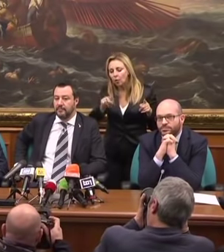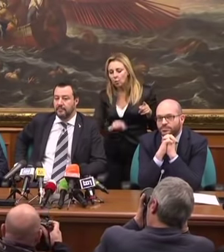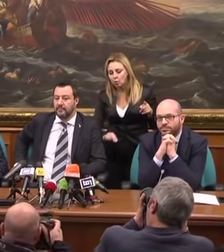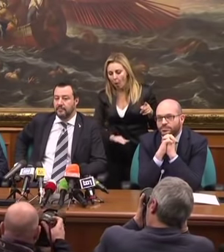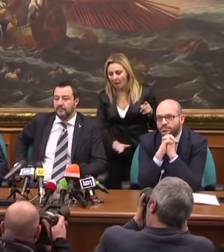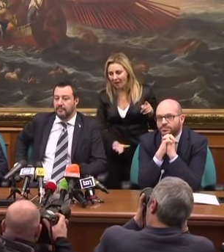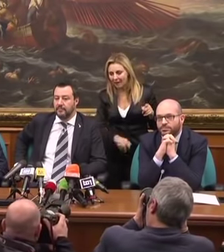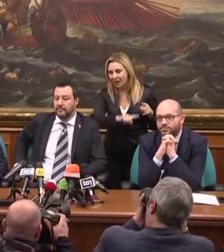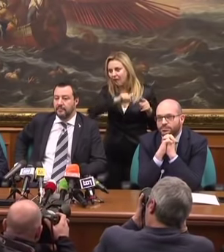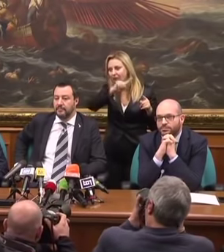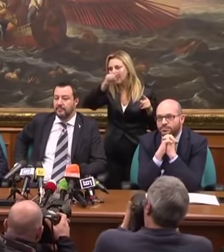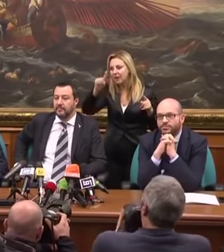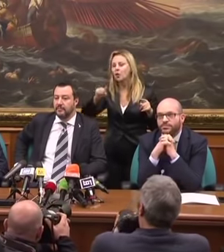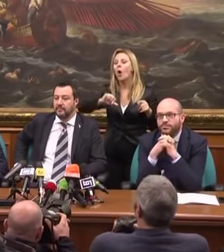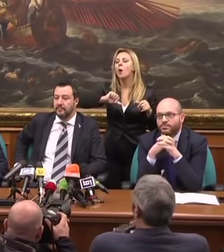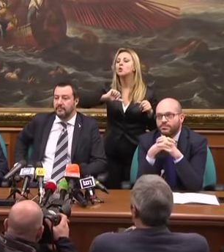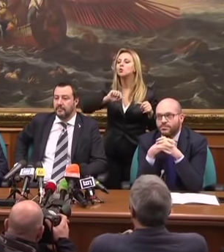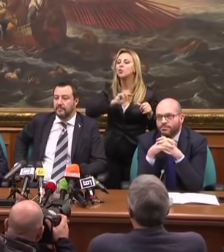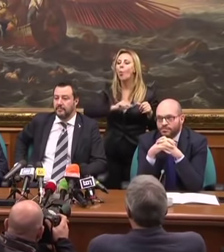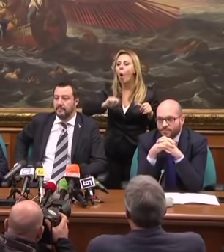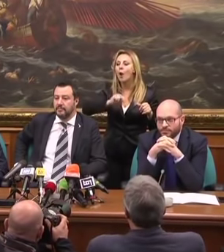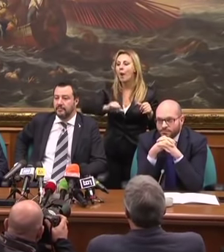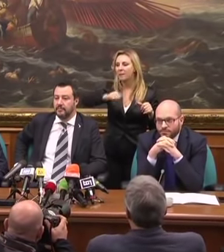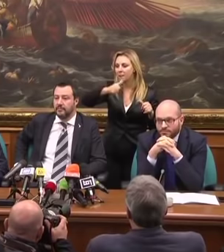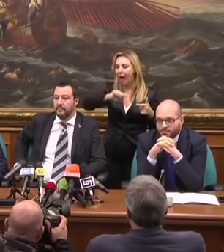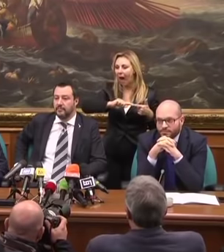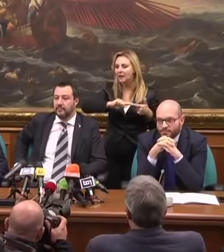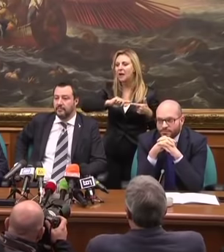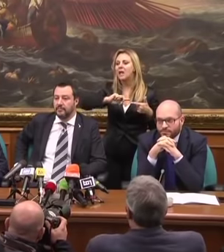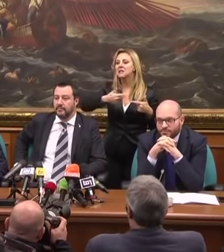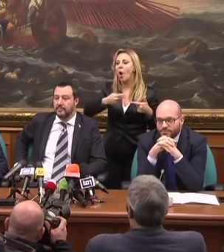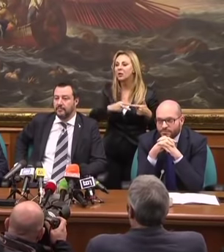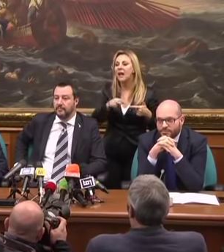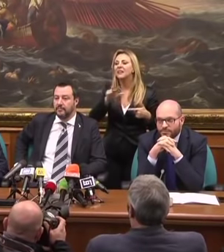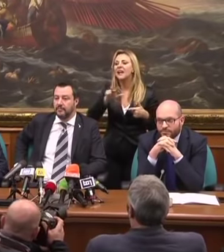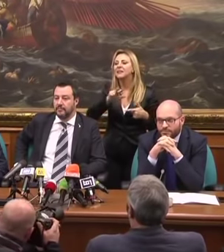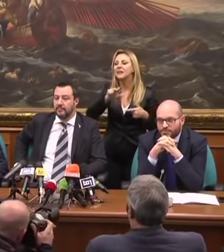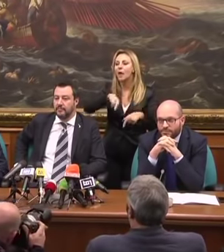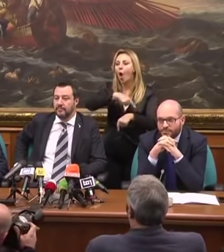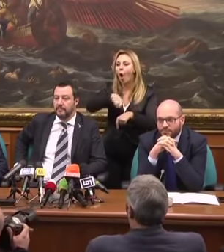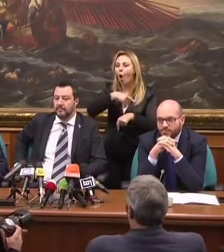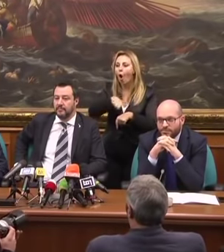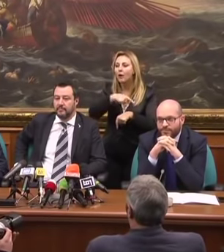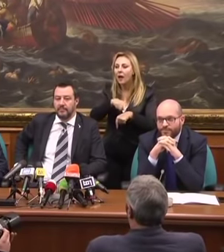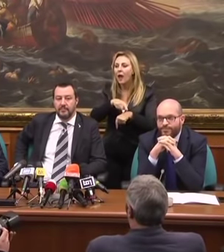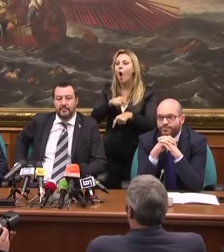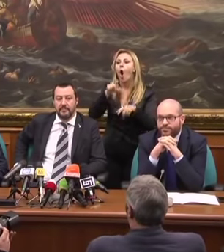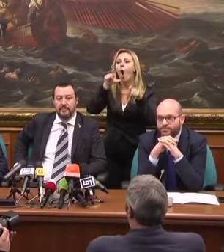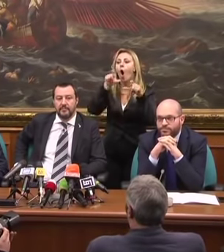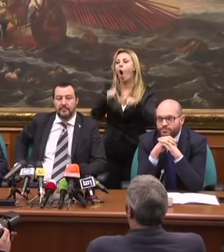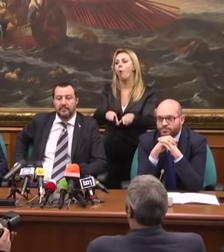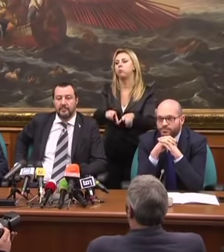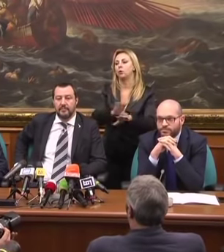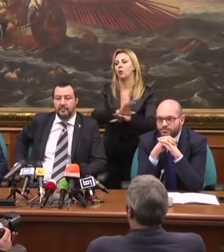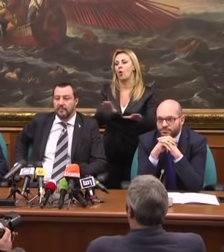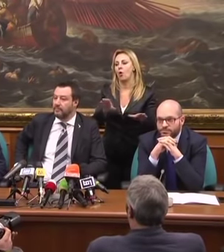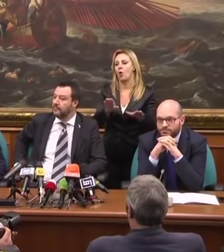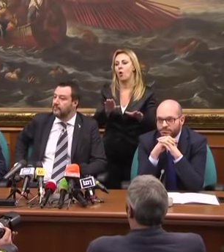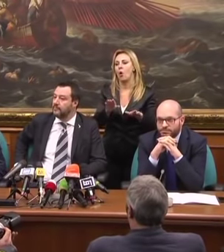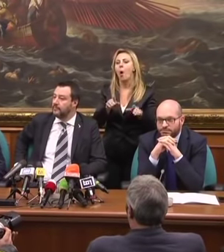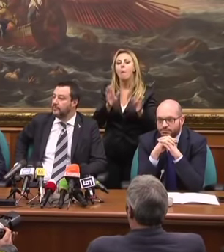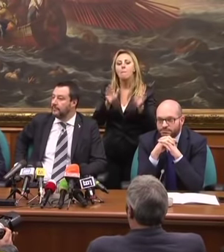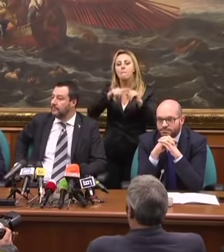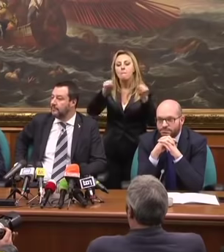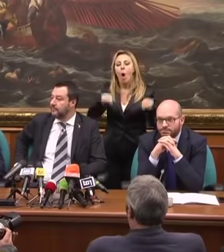A partire dalla primaria ci saranno 33 ore obbligatorie modulabili nel rispetto